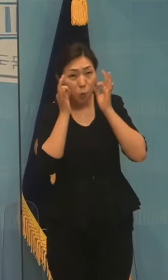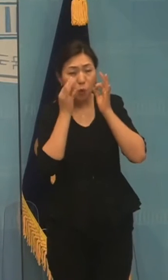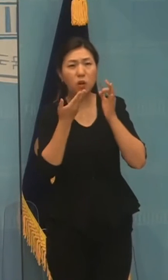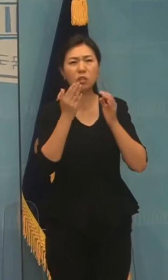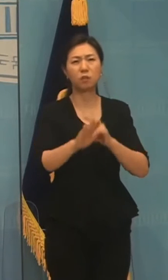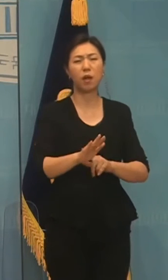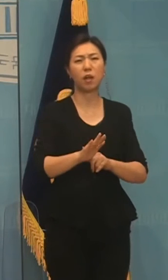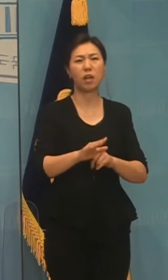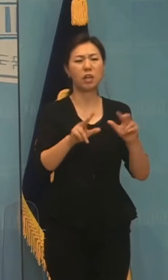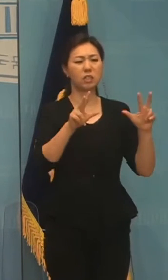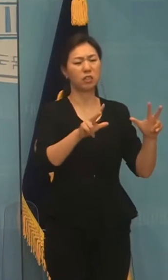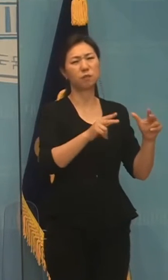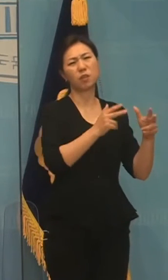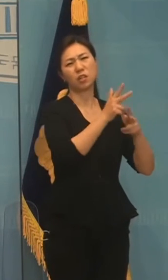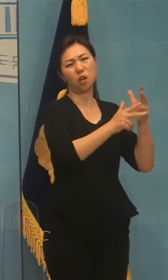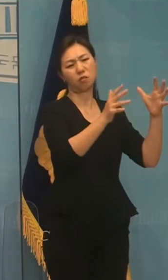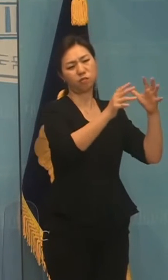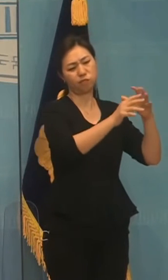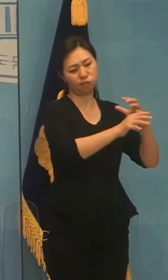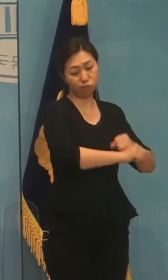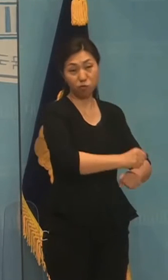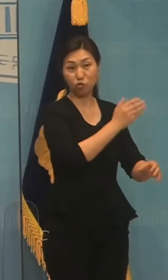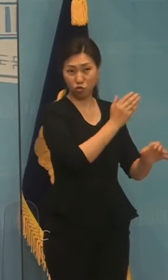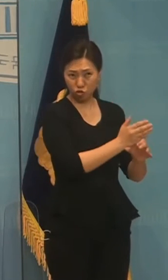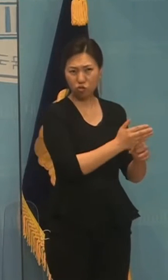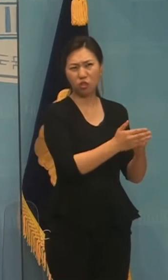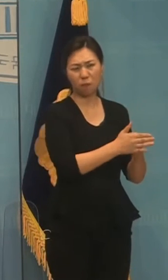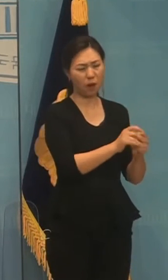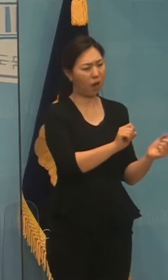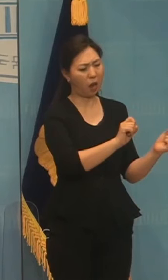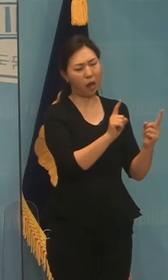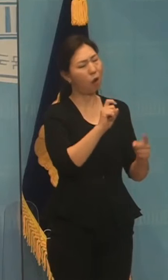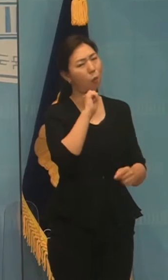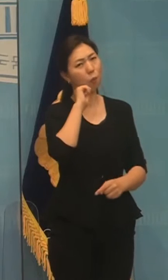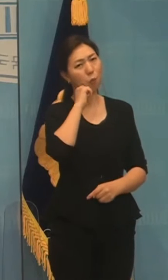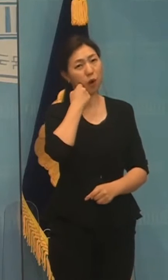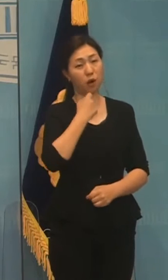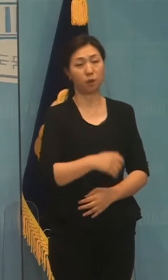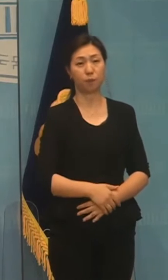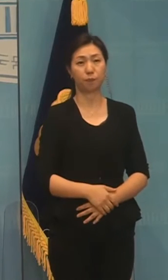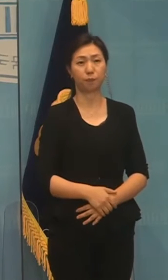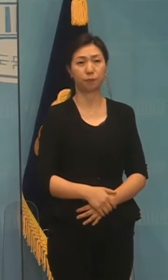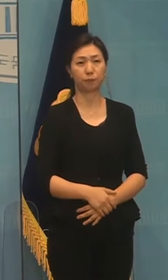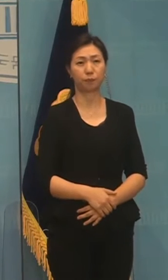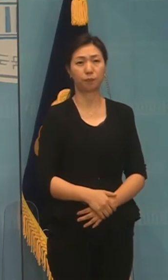시장 공략은 어려운 일이라는 것을 계속해서 재확인하고 있을 뿐입니다.